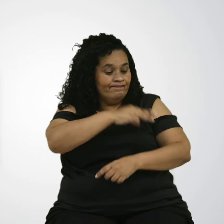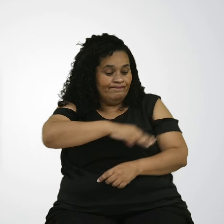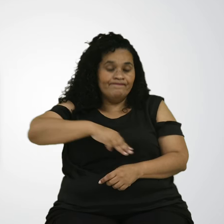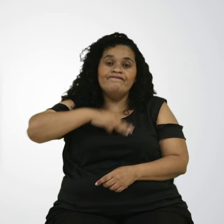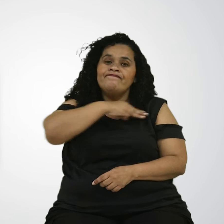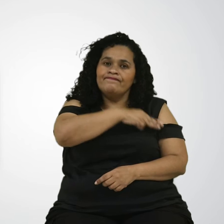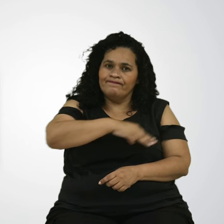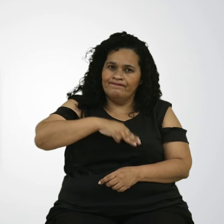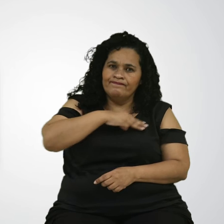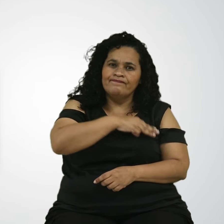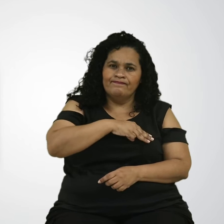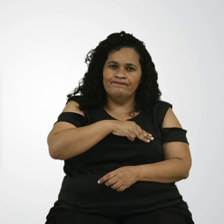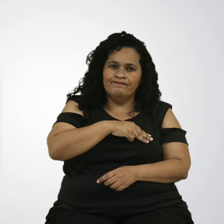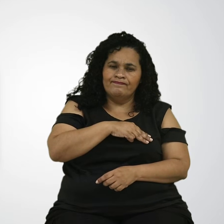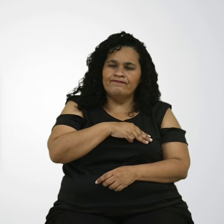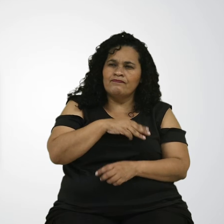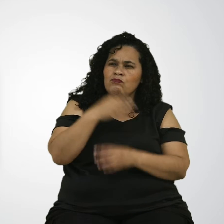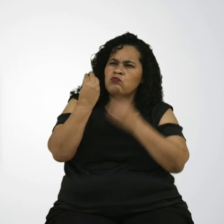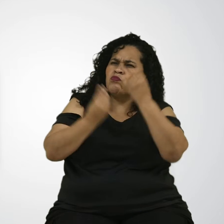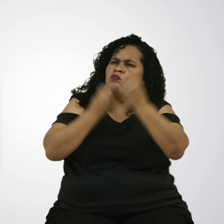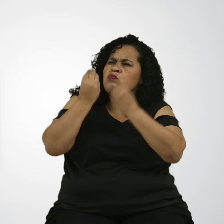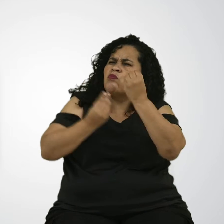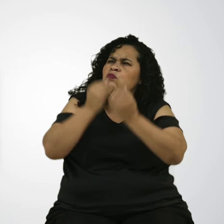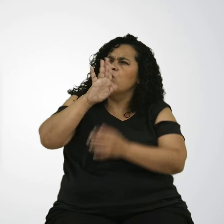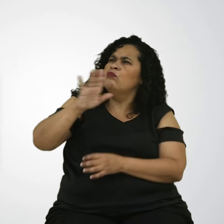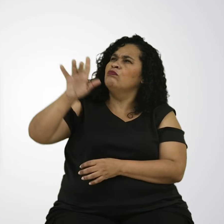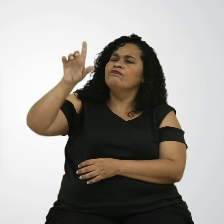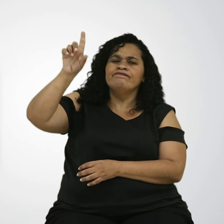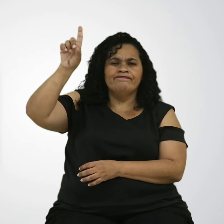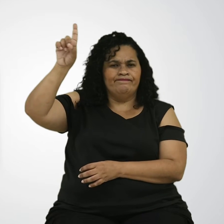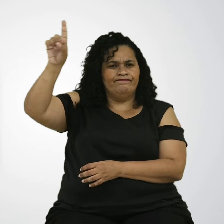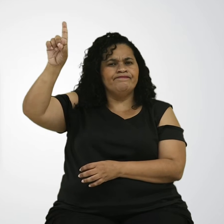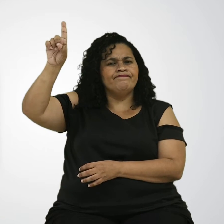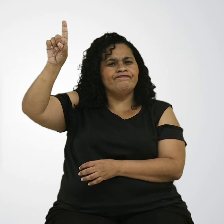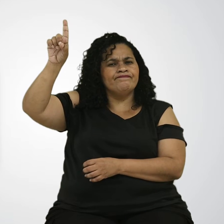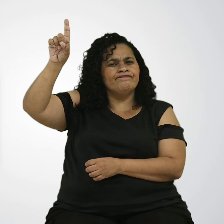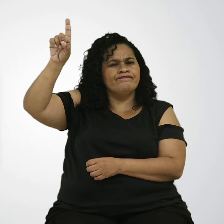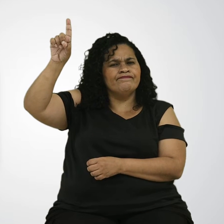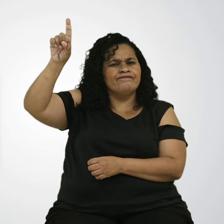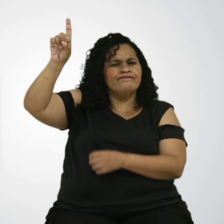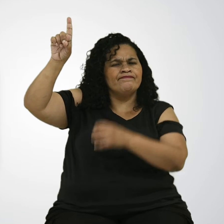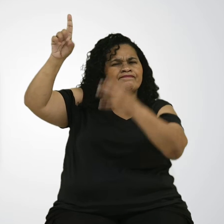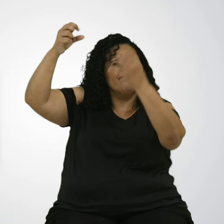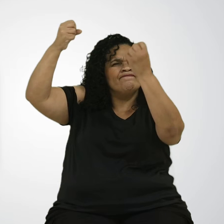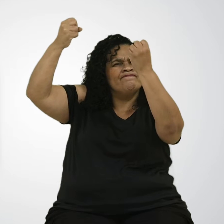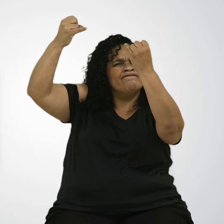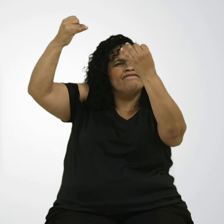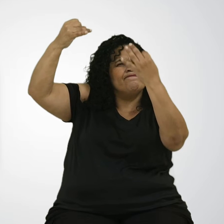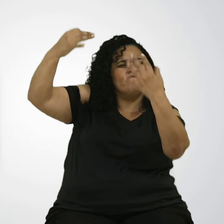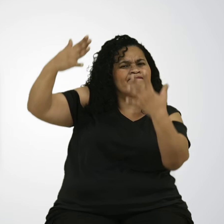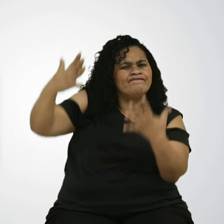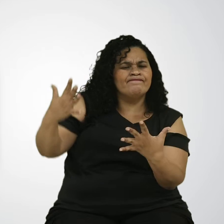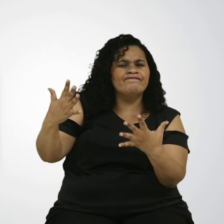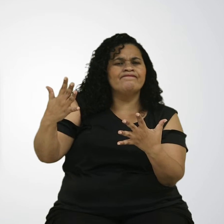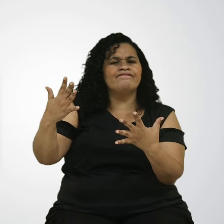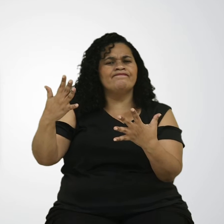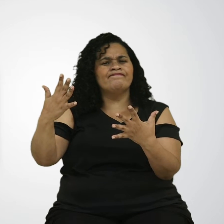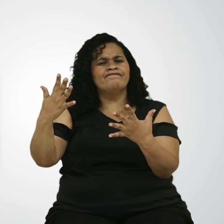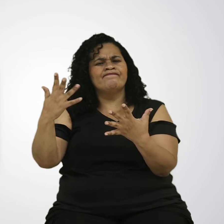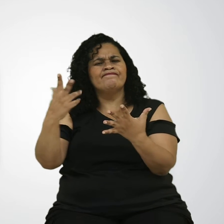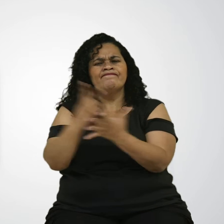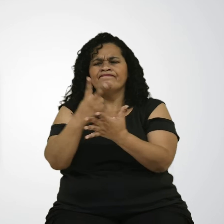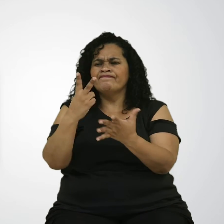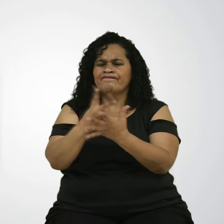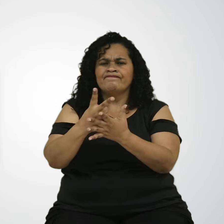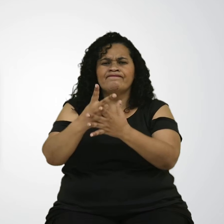que Deus ele se descreve, como ele se dissolve por todas as